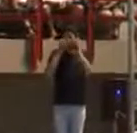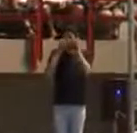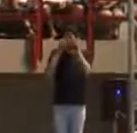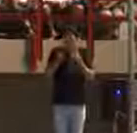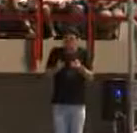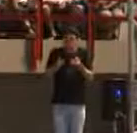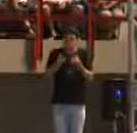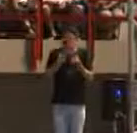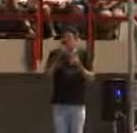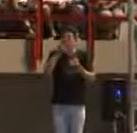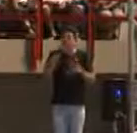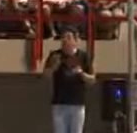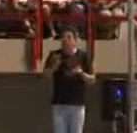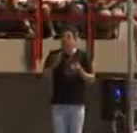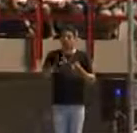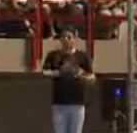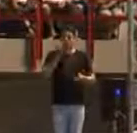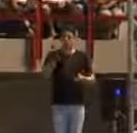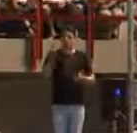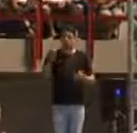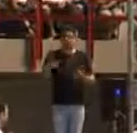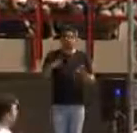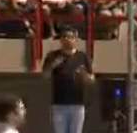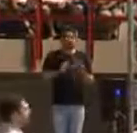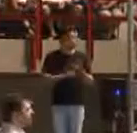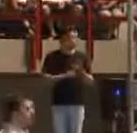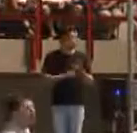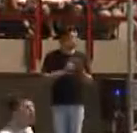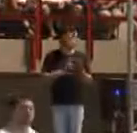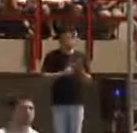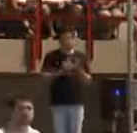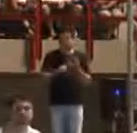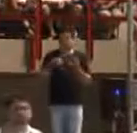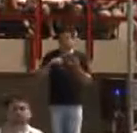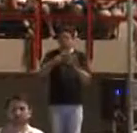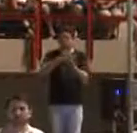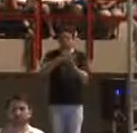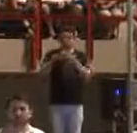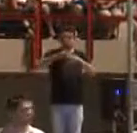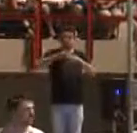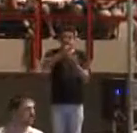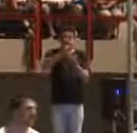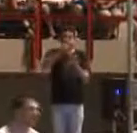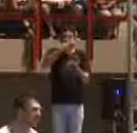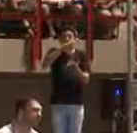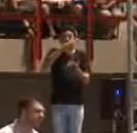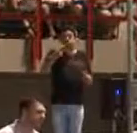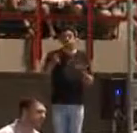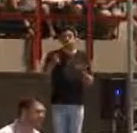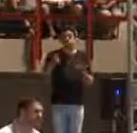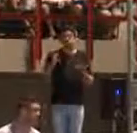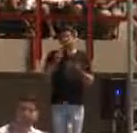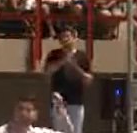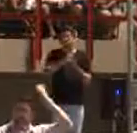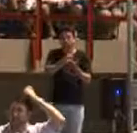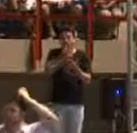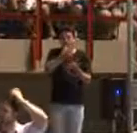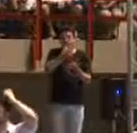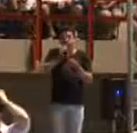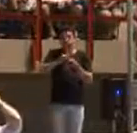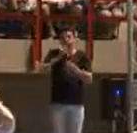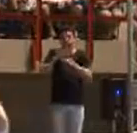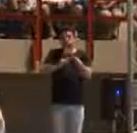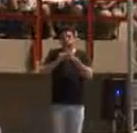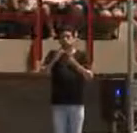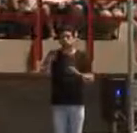da caixa. Horrível. Qual é a medicação que você tem que fazer? Infelizmente, o que você deve fazer